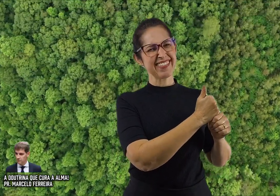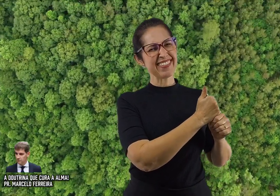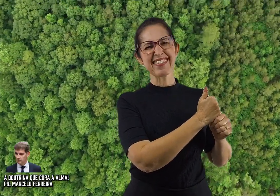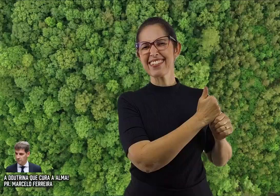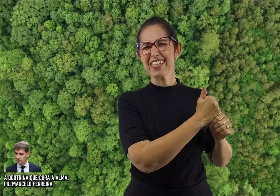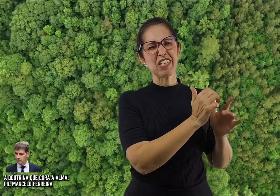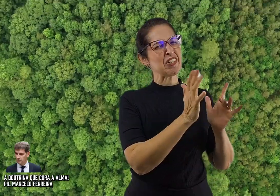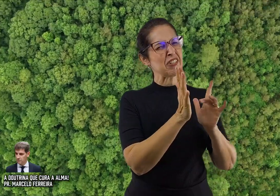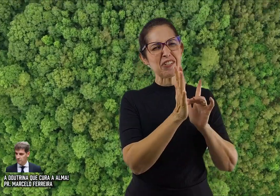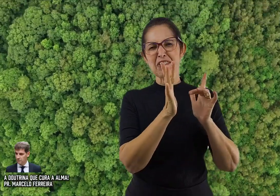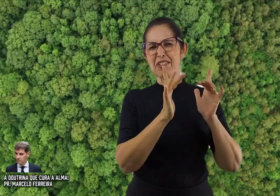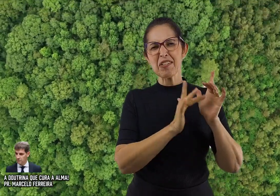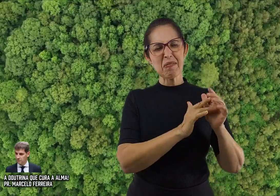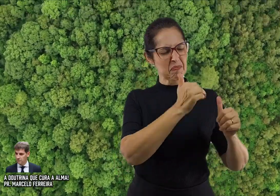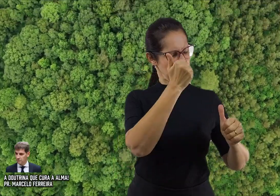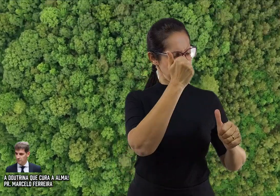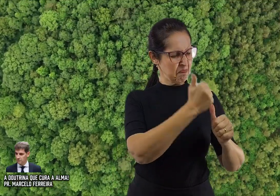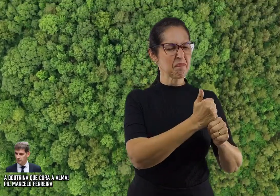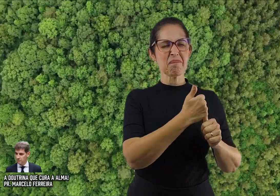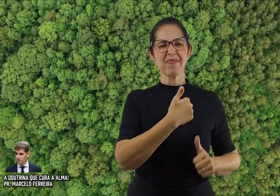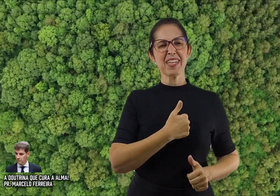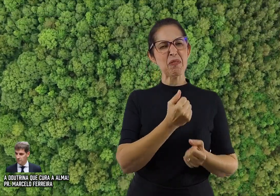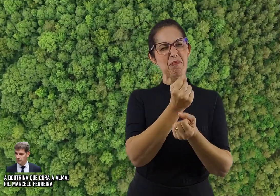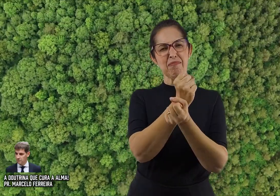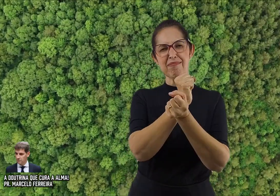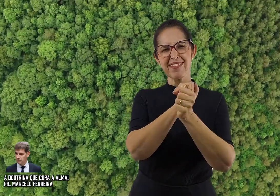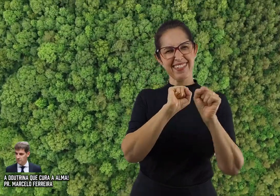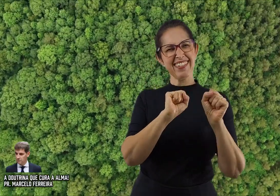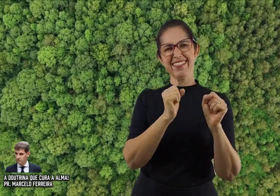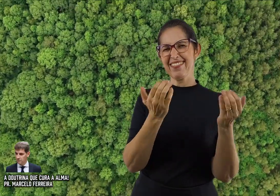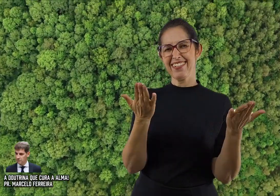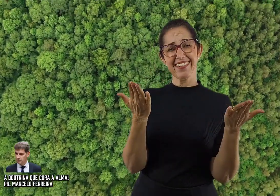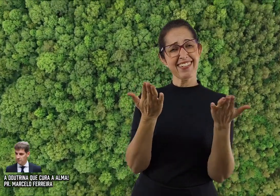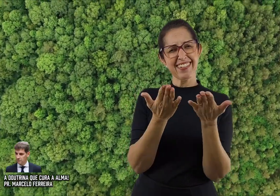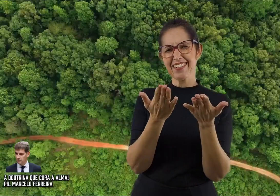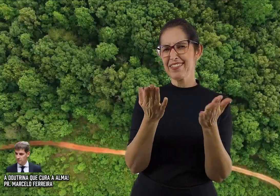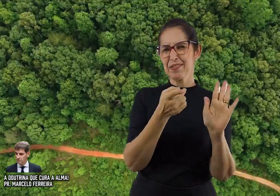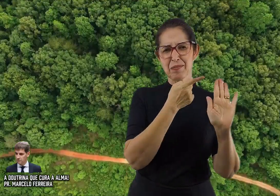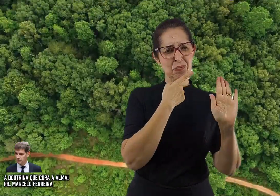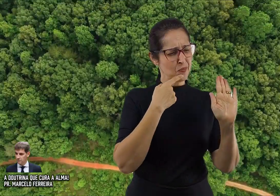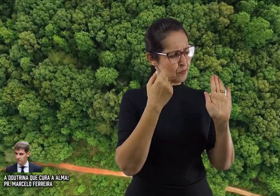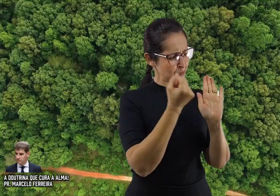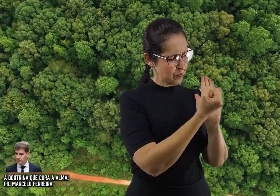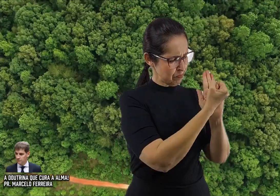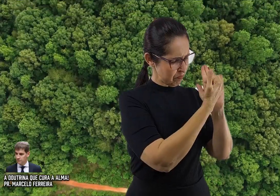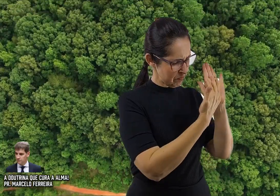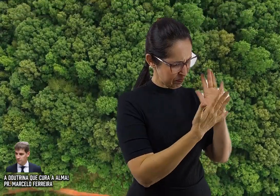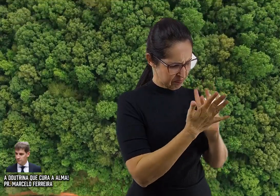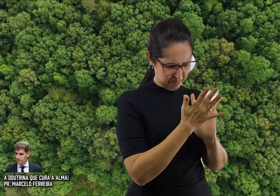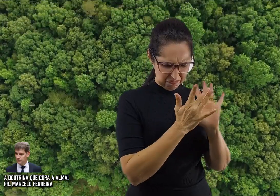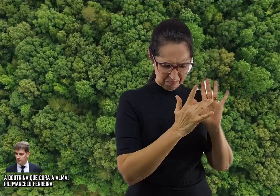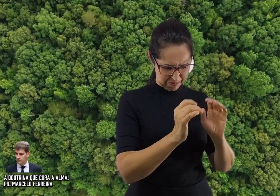lugar, pagou a pena e eu estou livre. Nós estamos livres no poder do sangue de Jesus.